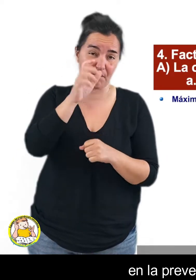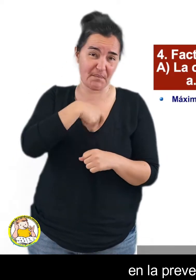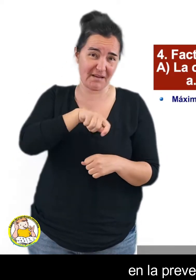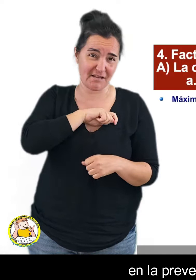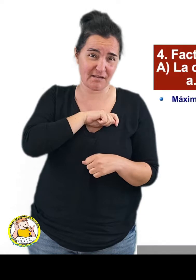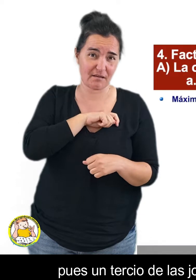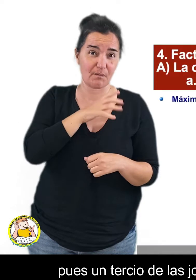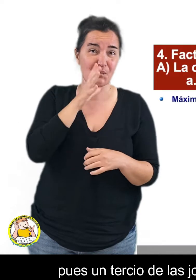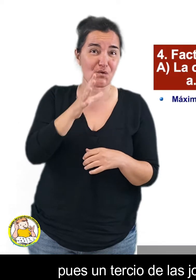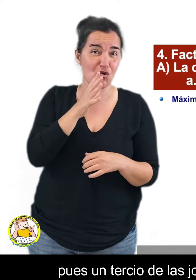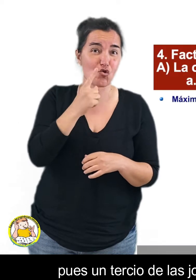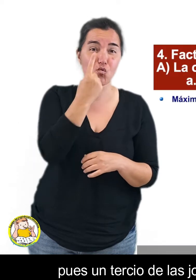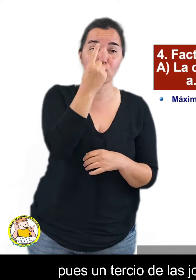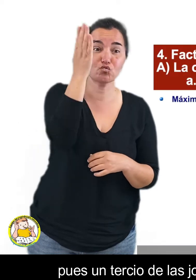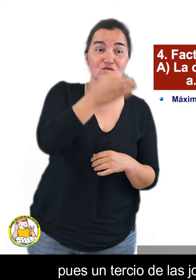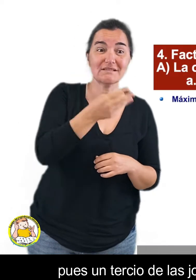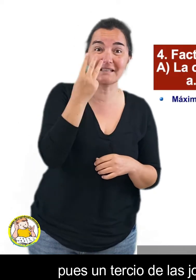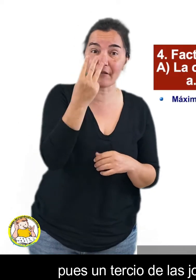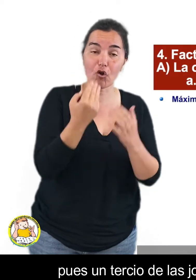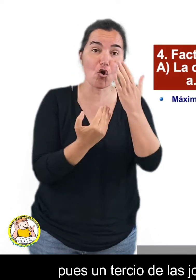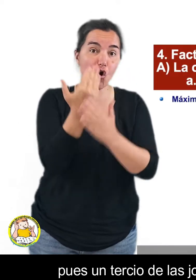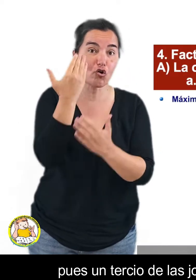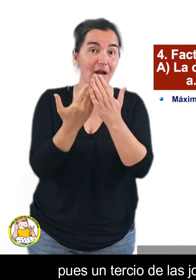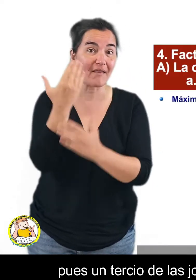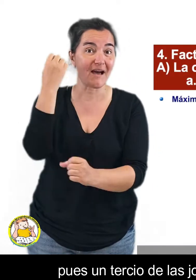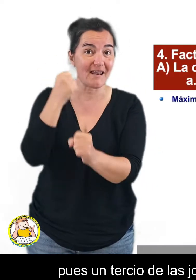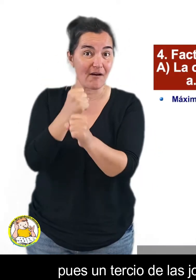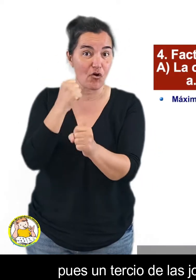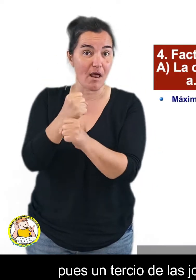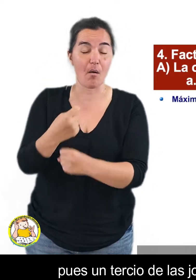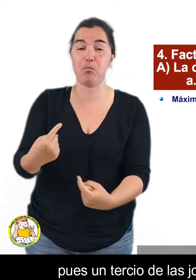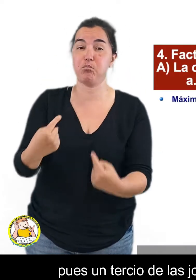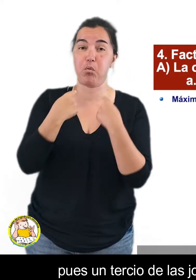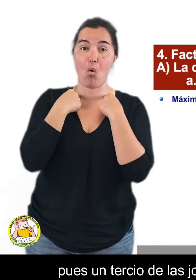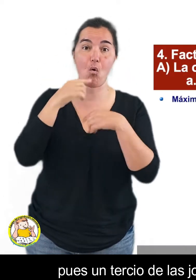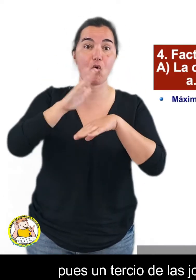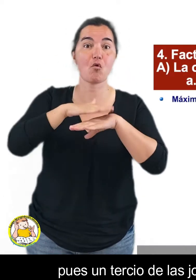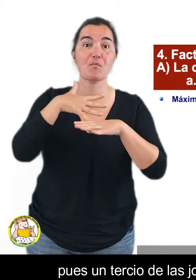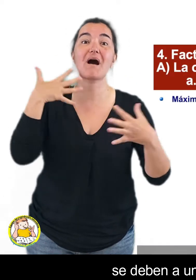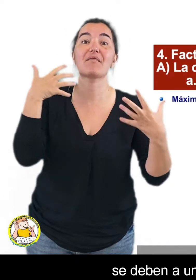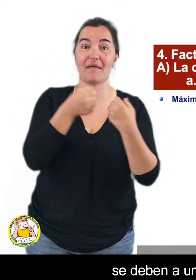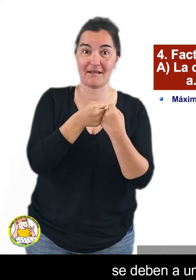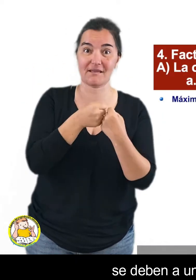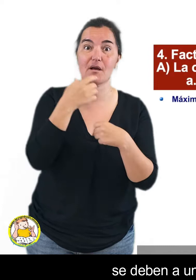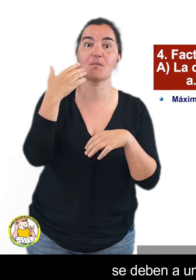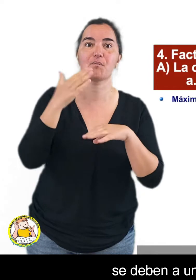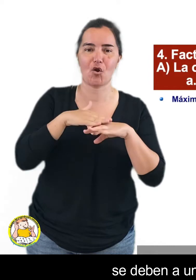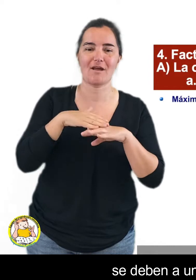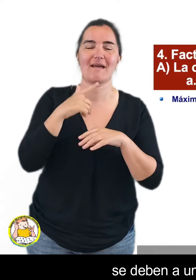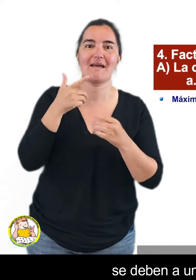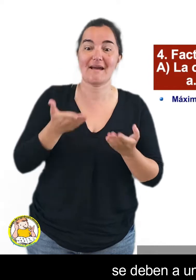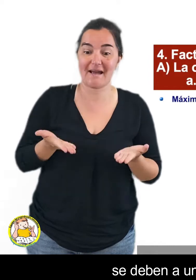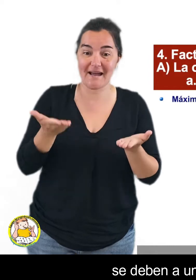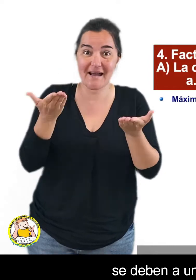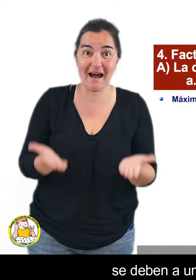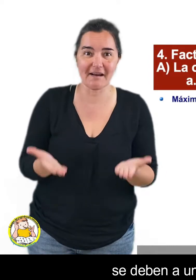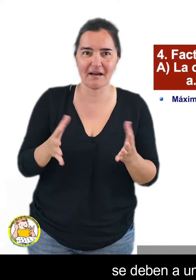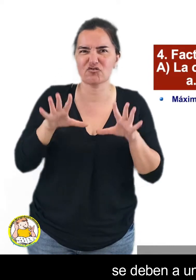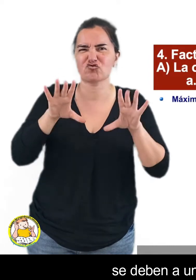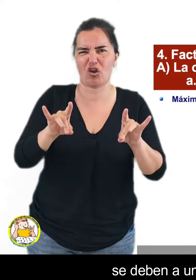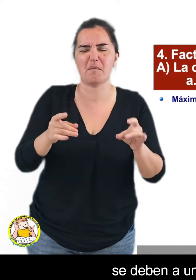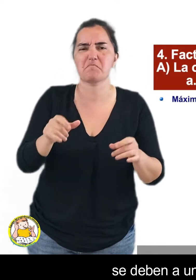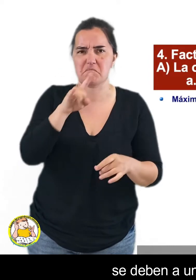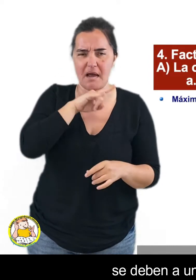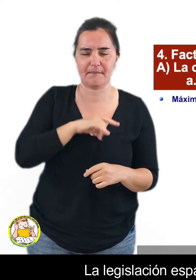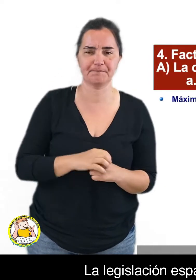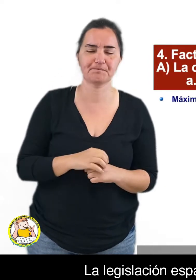en nuestro país, pues 1/3 de las jornadas laborales perdidas por accidente se deben a una mala manipulación